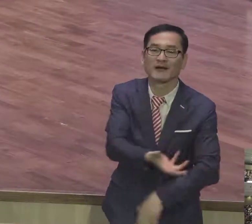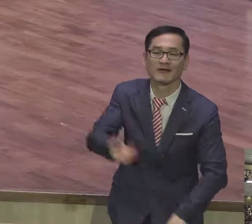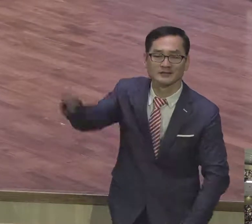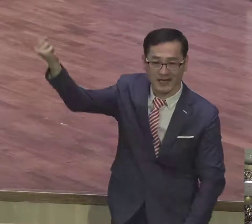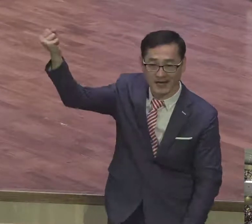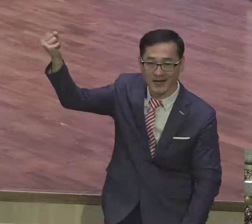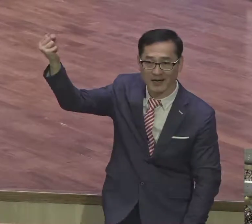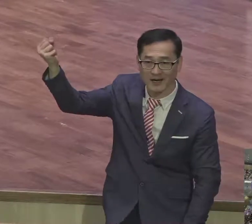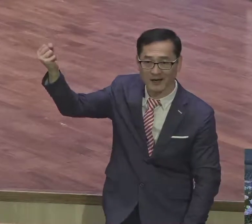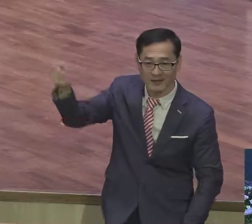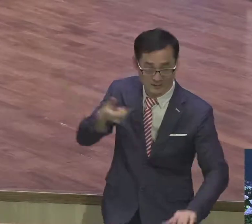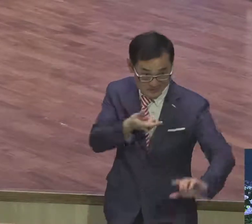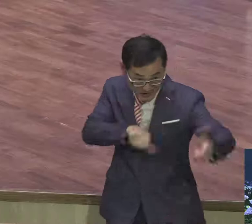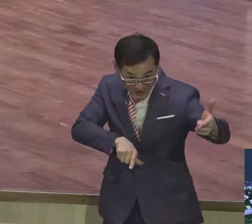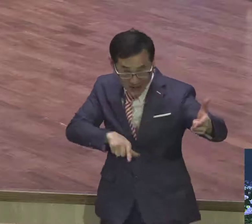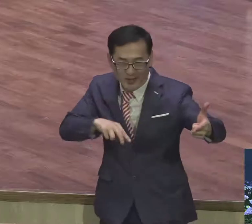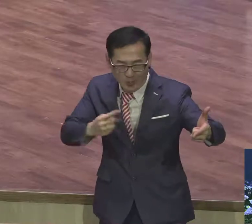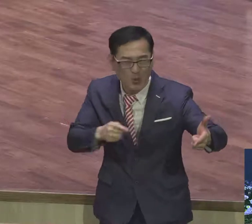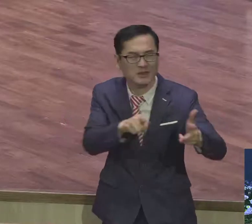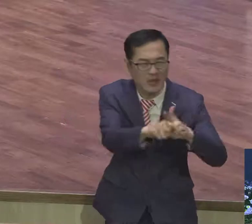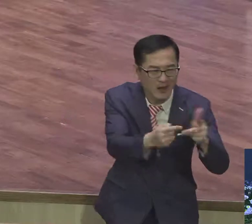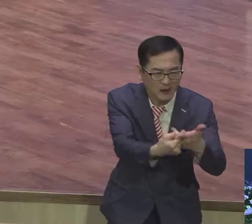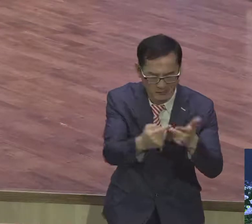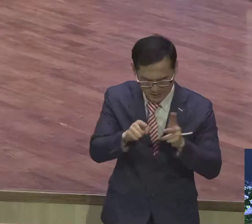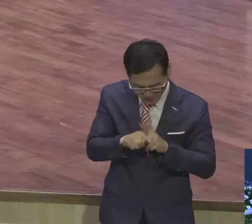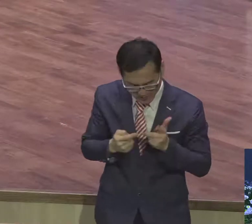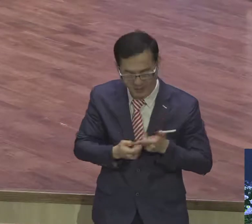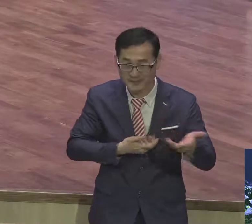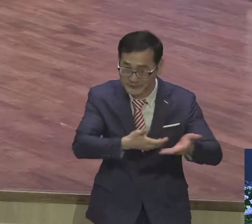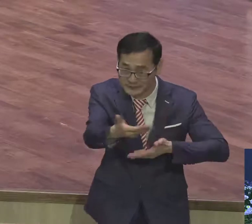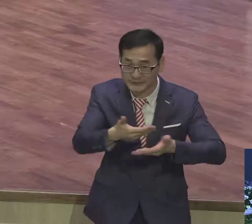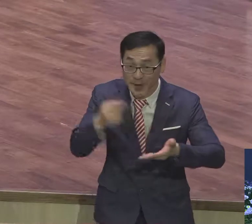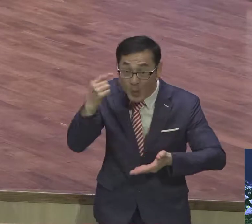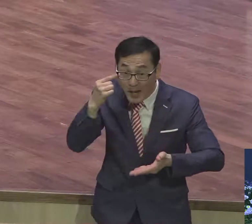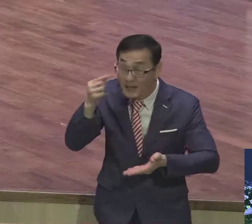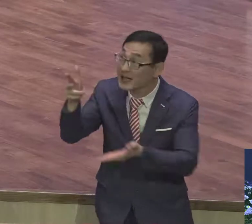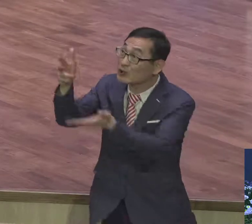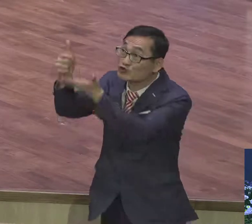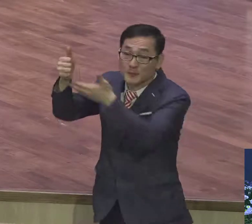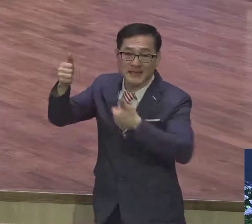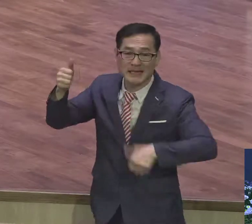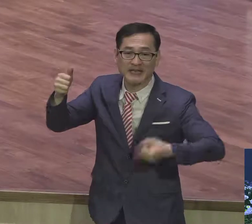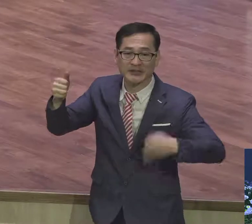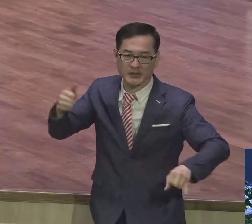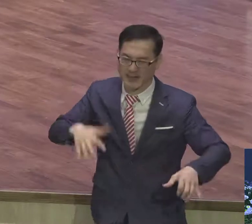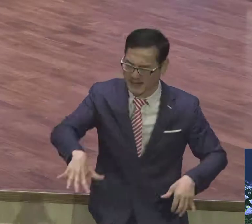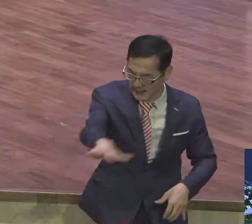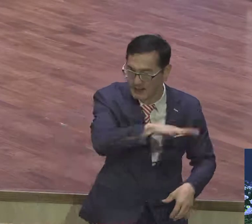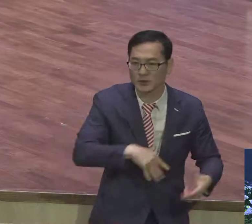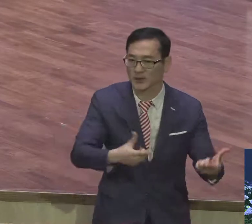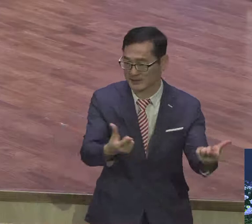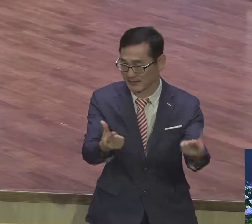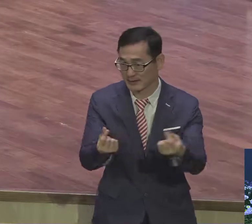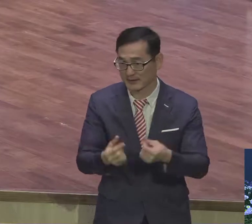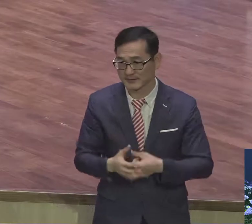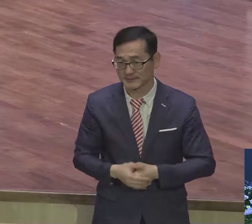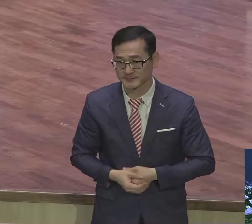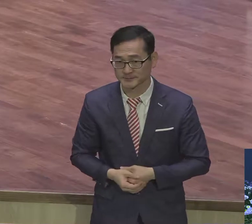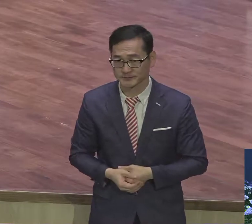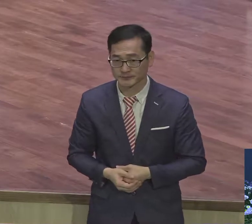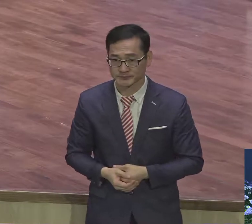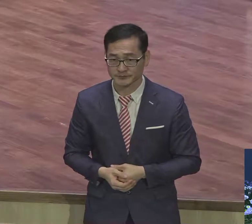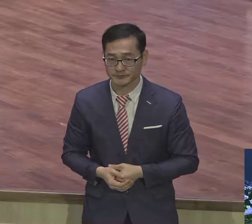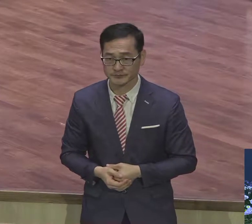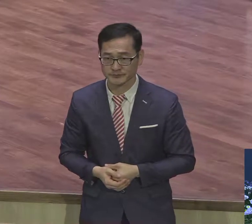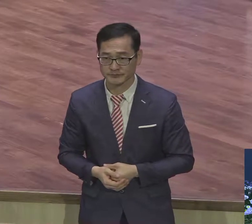바울은 사나 죽으나 우리가 주의 것이라는 본질적 정체성을 가지고 있으면 서론에 빠지지 않는다 라고 강조하고